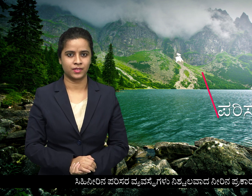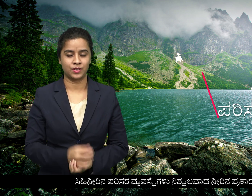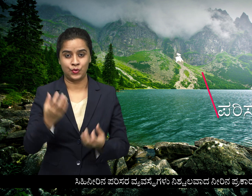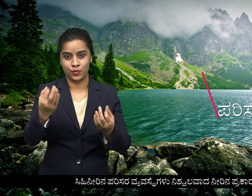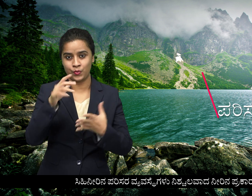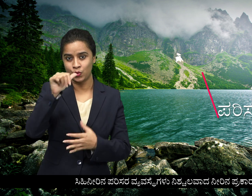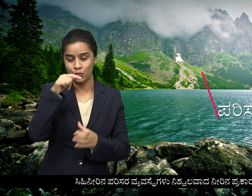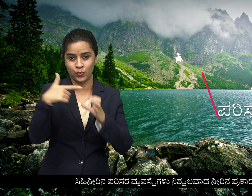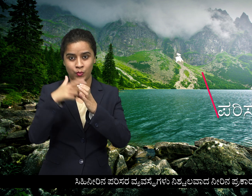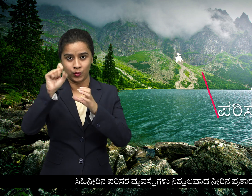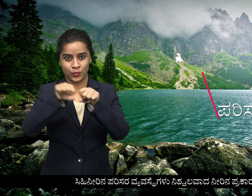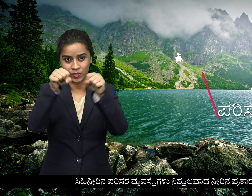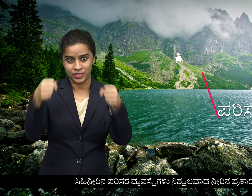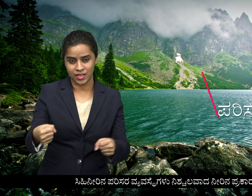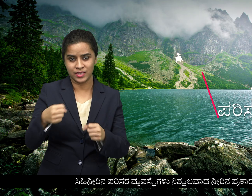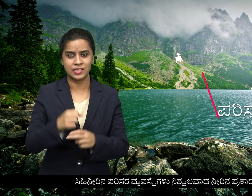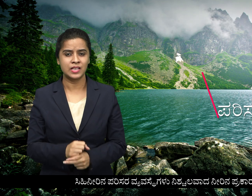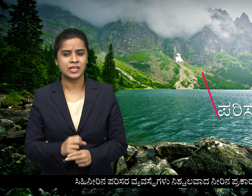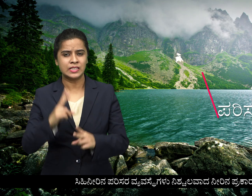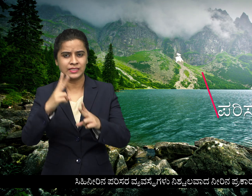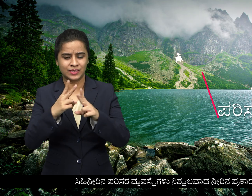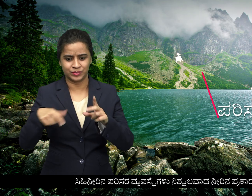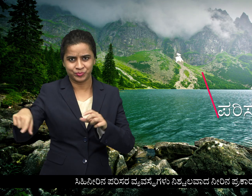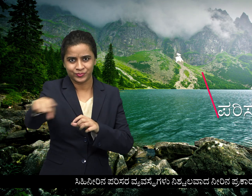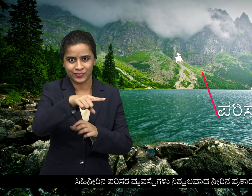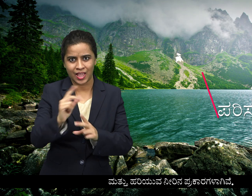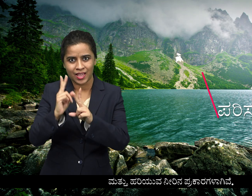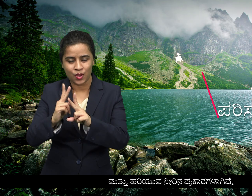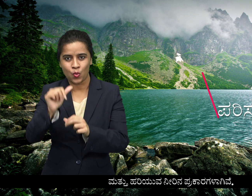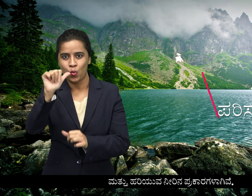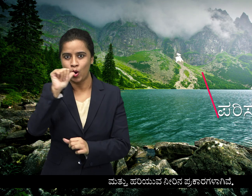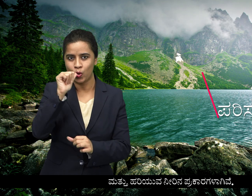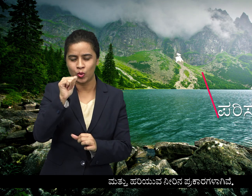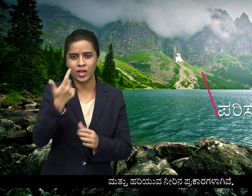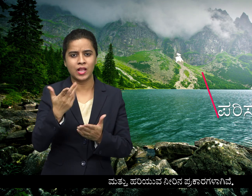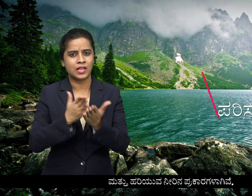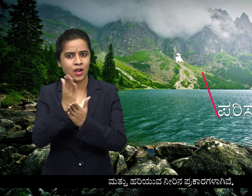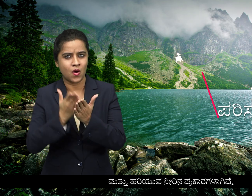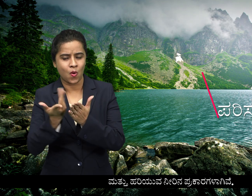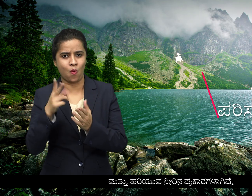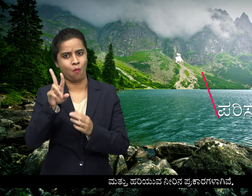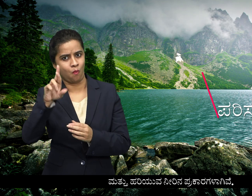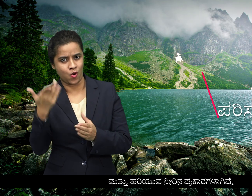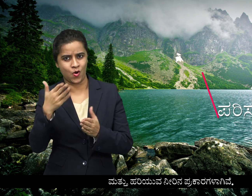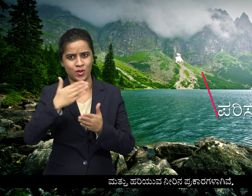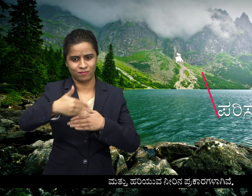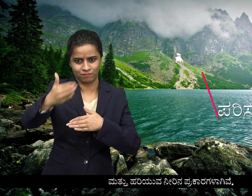ಸಿಹಿ ನೀರಿನ ಪರಿಸರ ವ್ಯವಸ್ಥೆಗಳು ನಿಶ್ಚಲವಾದ ನೀರಿನ ಪ್ರಕಾರಗಳು ಮತ್ತು ಹರಿಯುವ ನೀರಿನ ಪ್ರಕಾರಗಳಾಗಿವೆ.